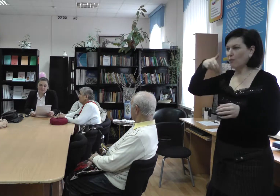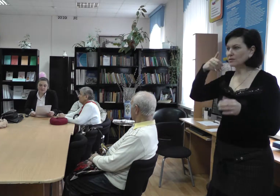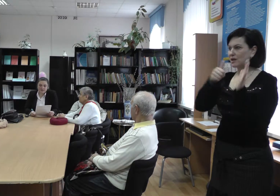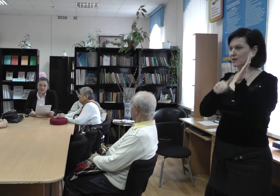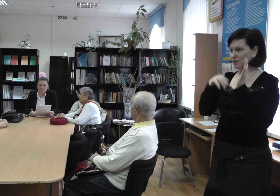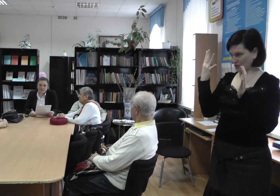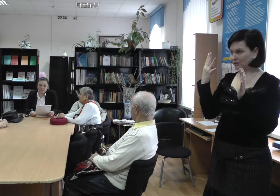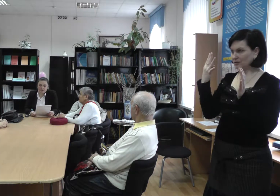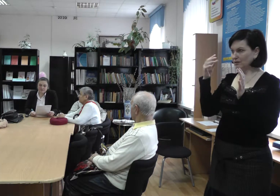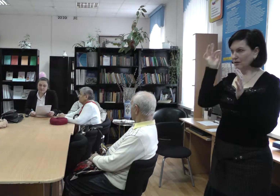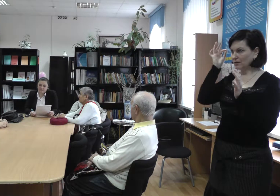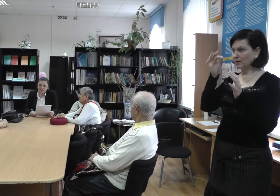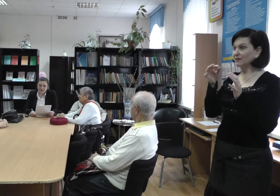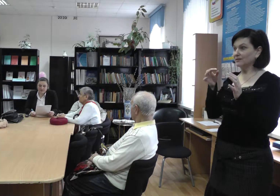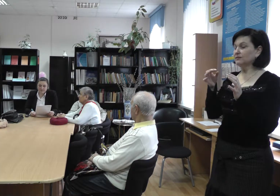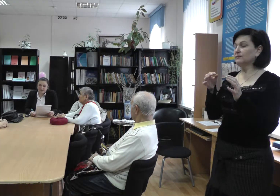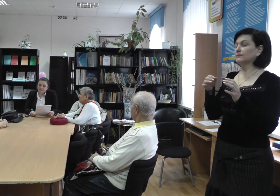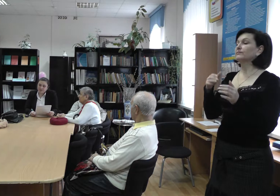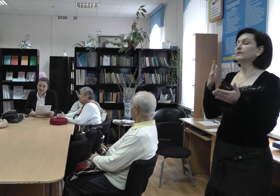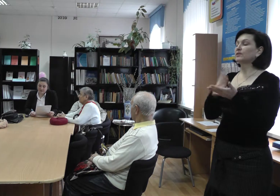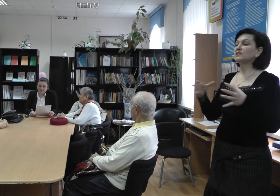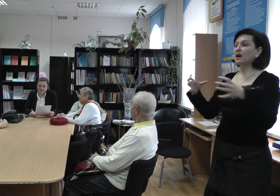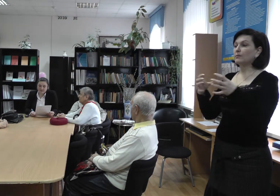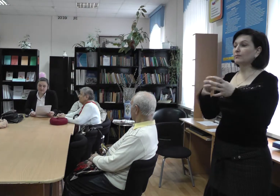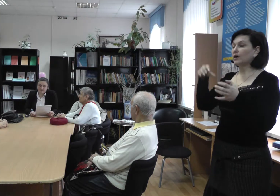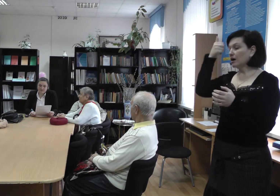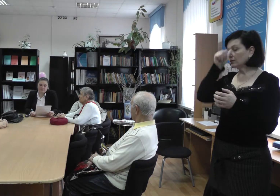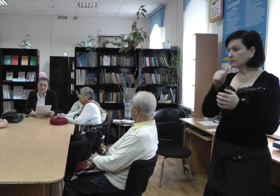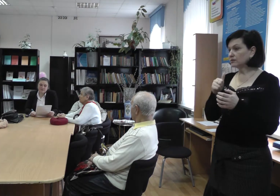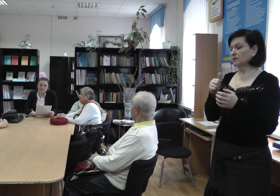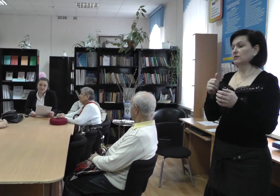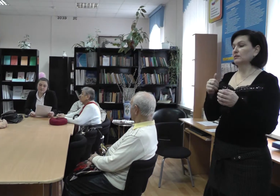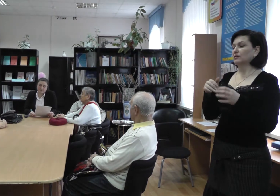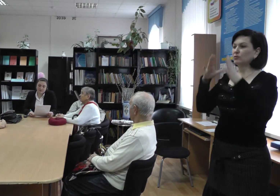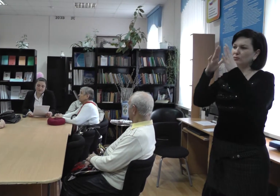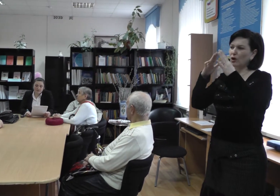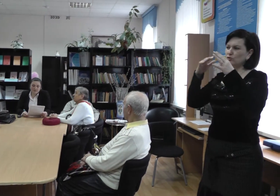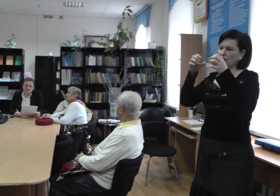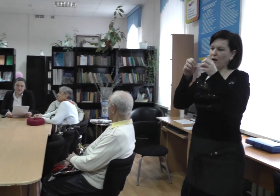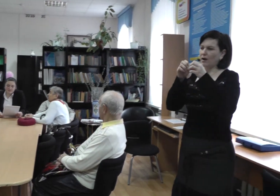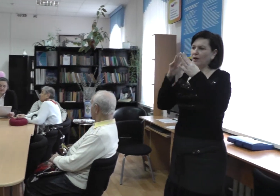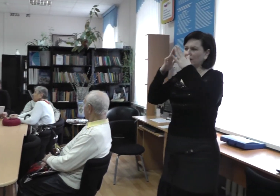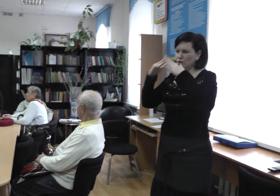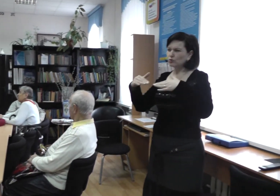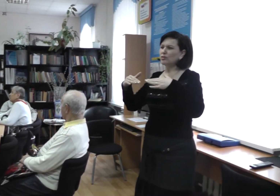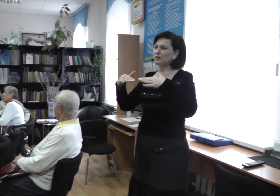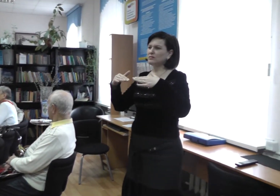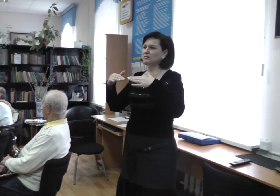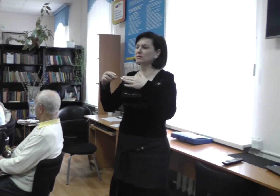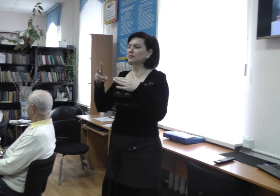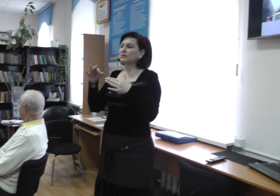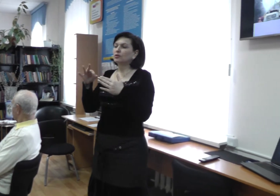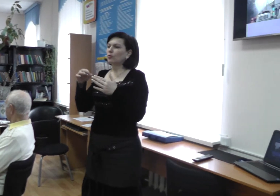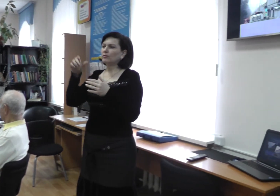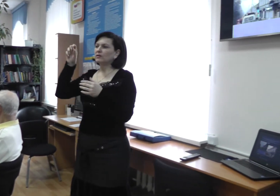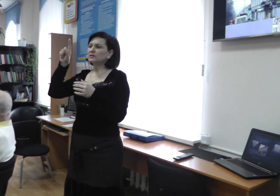располагается национально-культурная автономия греков, ветшало, а средств на его реставрацию не было. Теплосеть грозилась даже